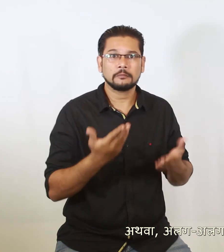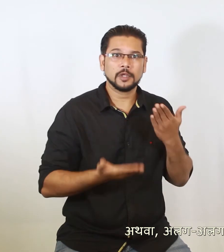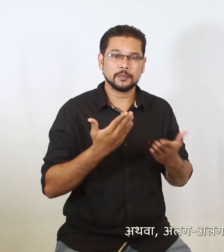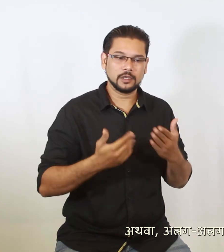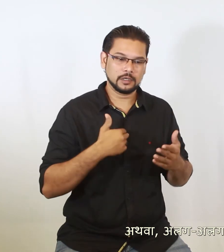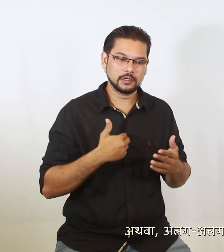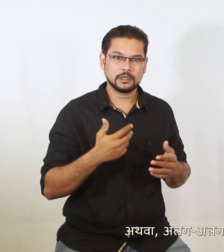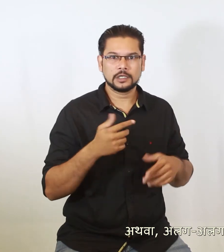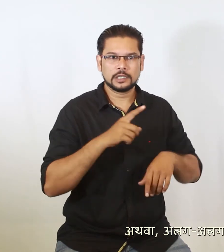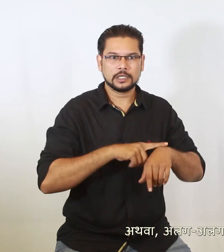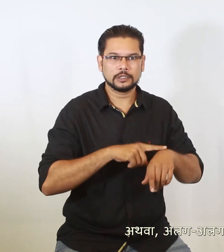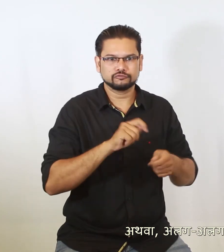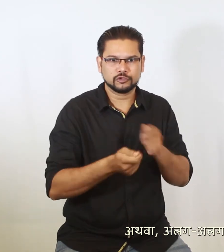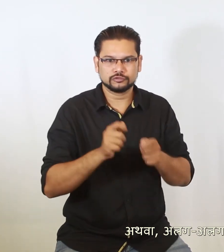अथवा अलग-अलग समय पर